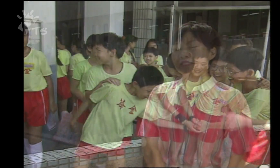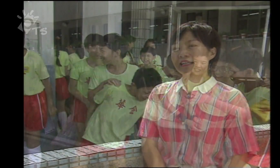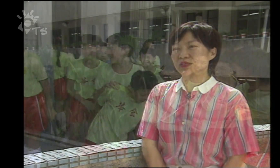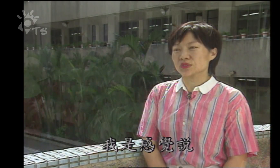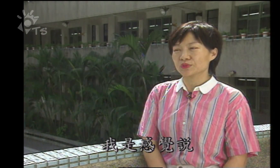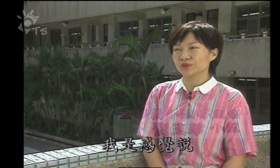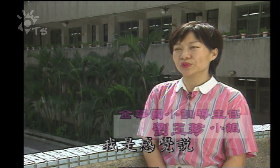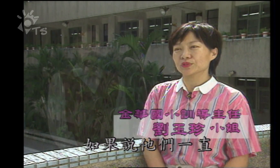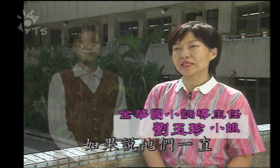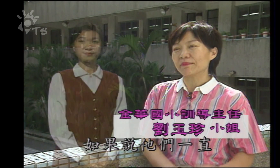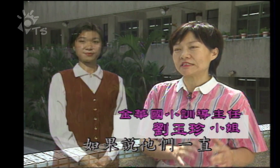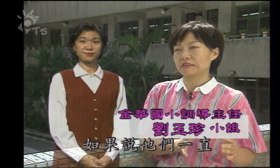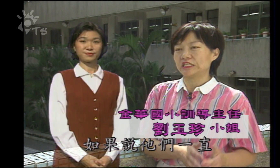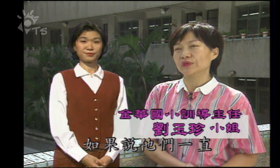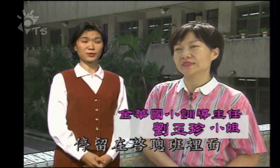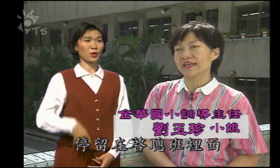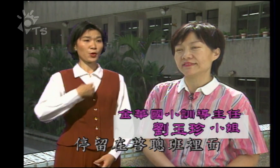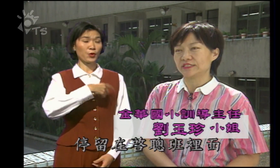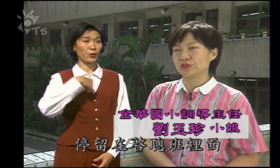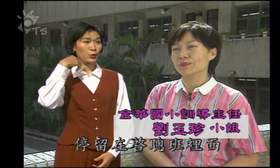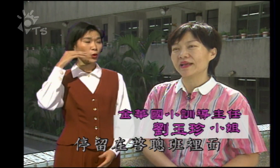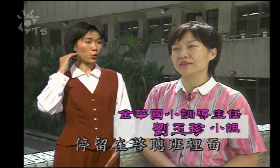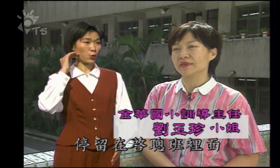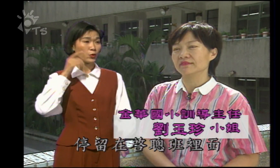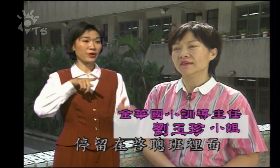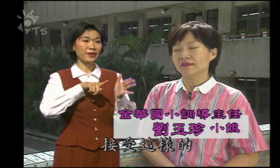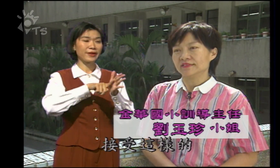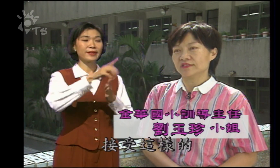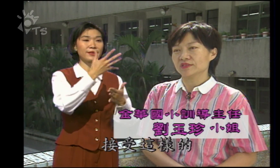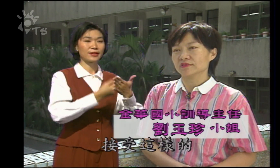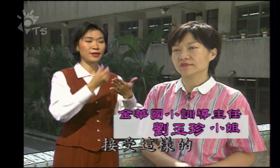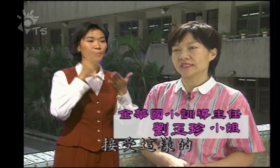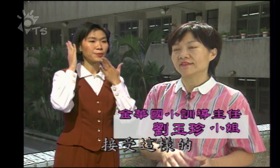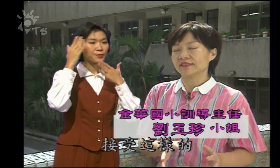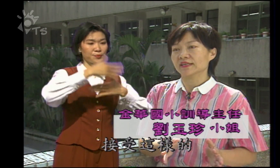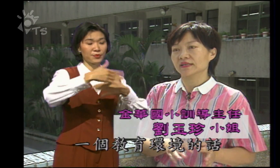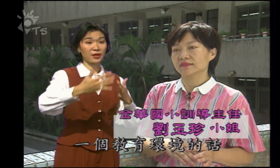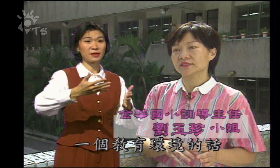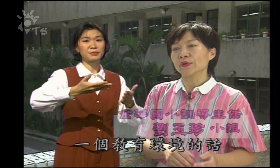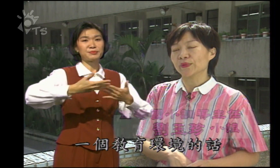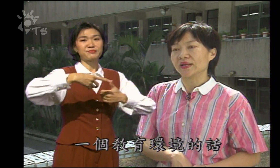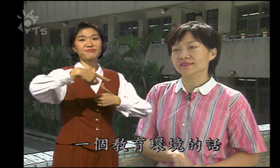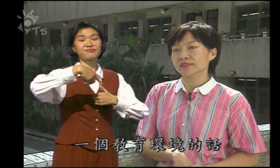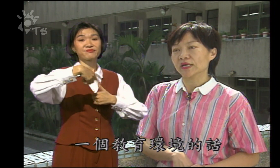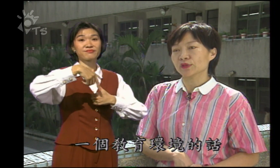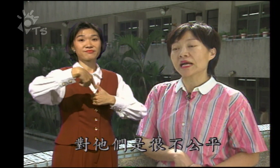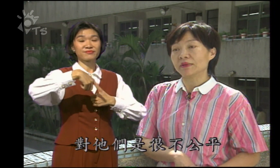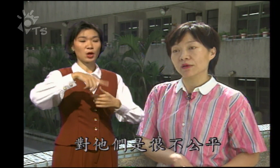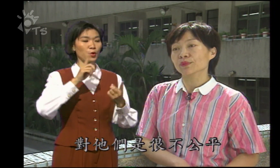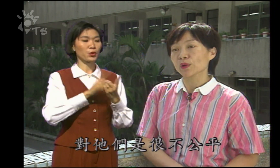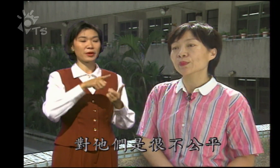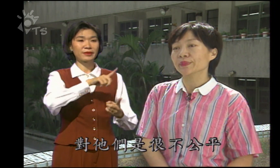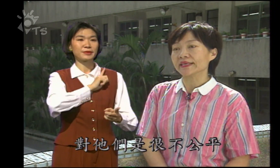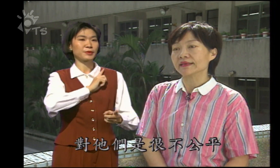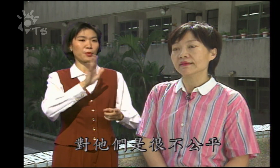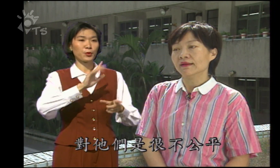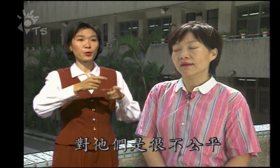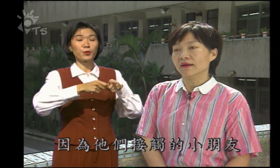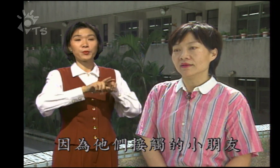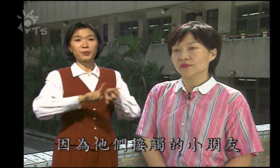感觉说，如果说他们一直停留在启聪班里面接受这样的一个教育环境的话，对他们很不公平。因为他